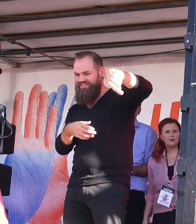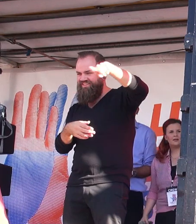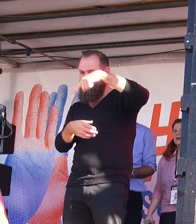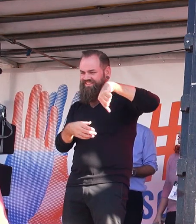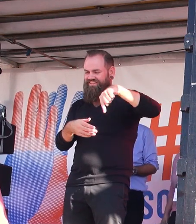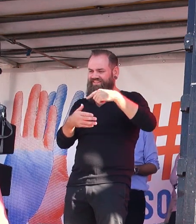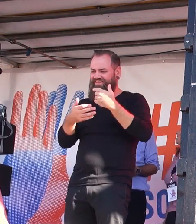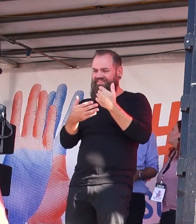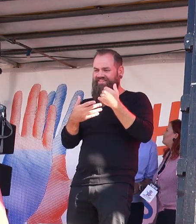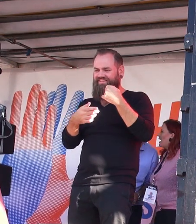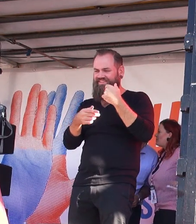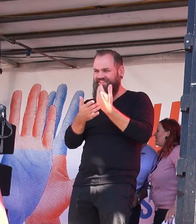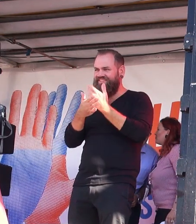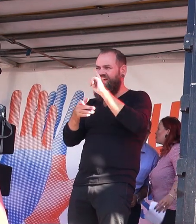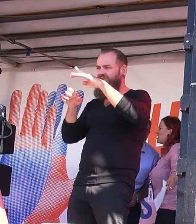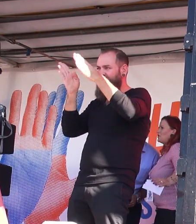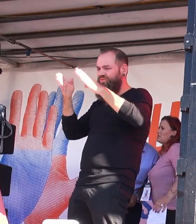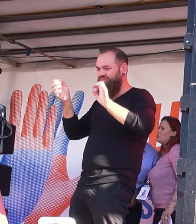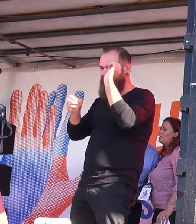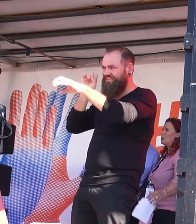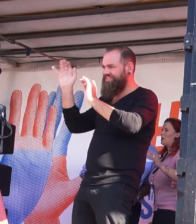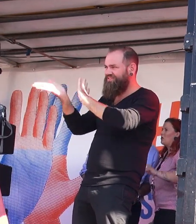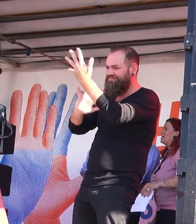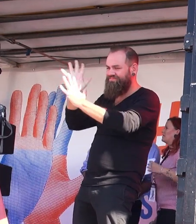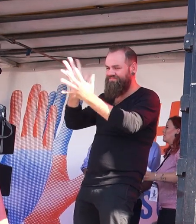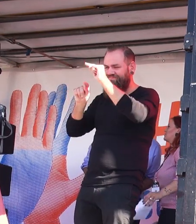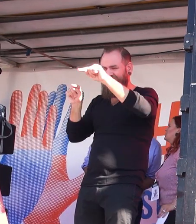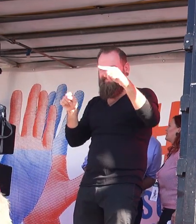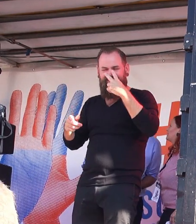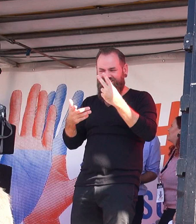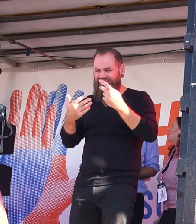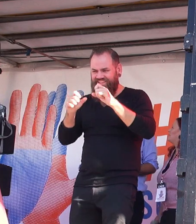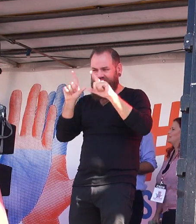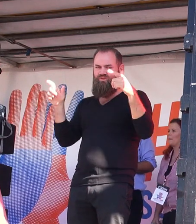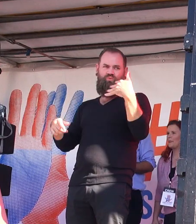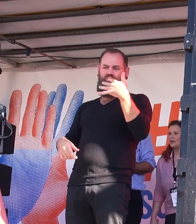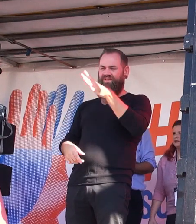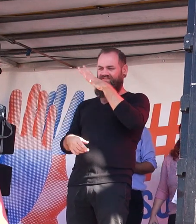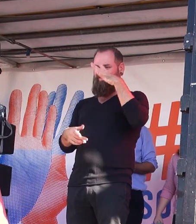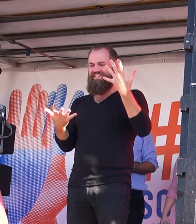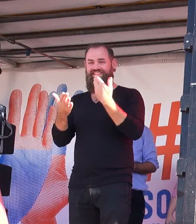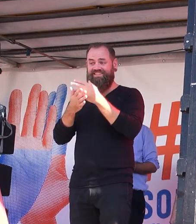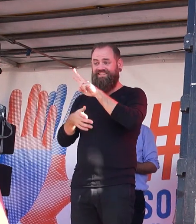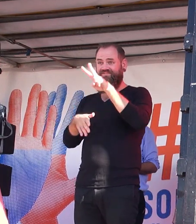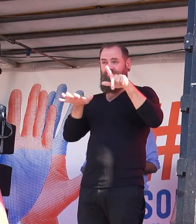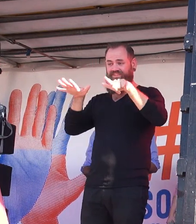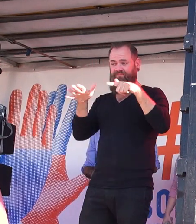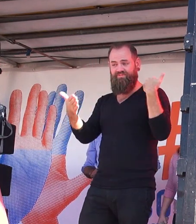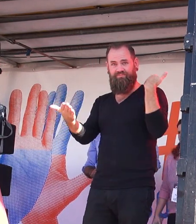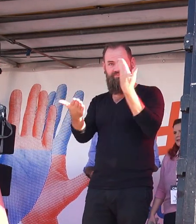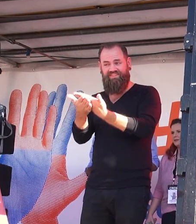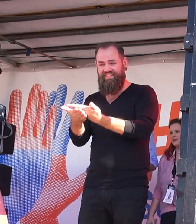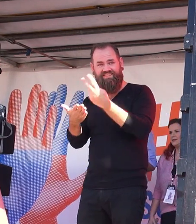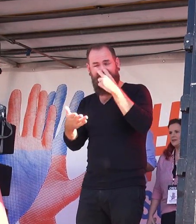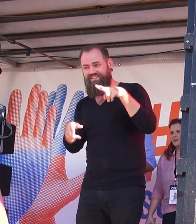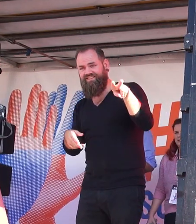1000 antisemitische und antimuslimische Straftaten 2017. Und wir haben nichts gelernt? Nein, ich glaube das nicht mehr. Es